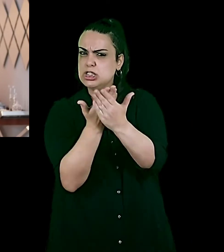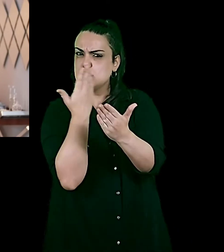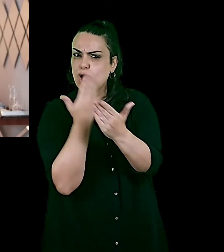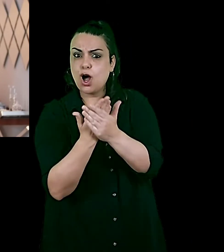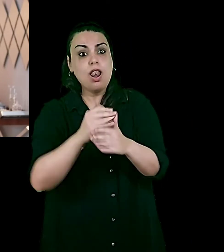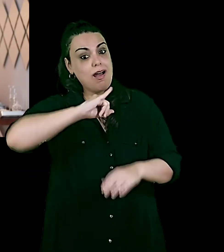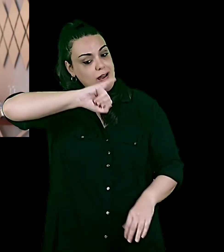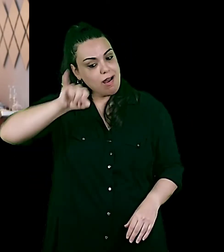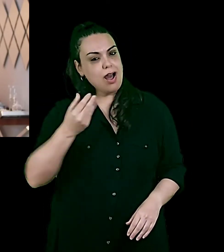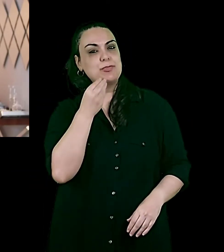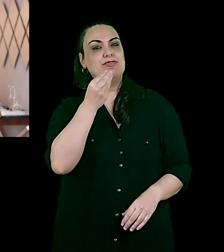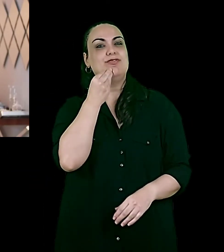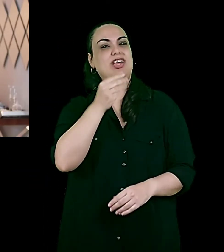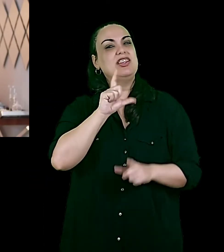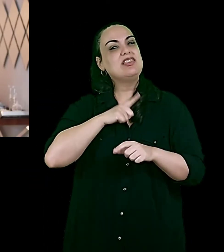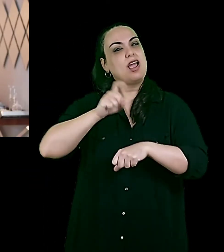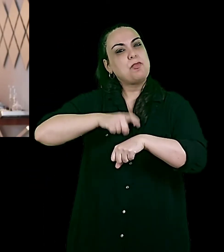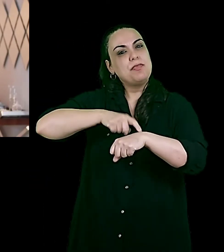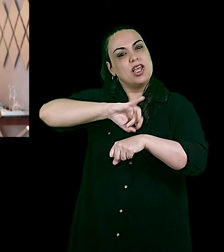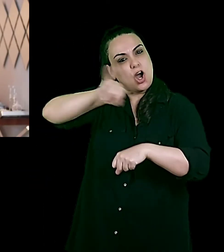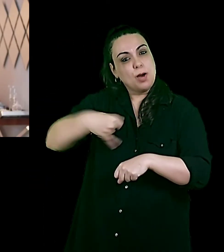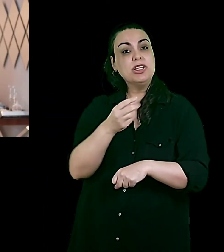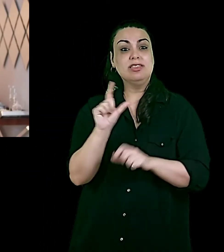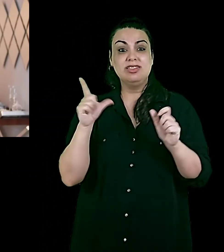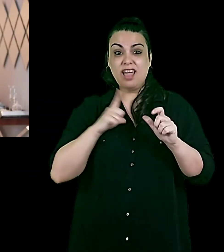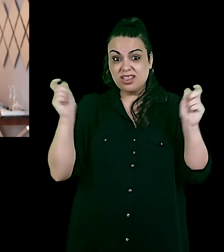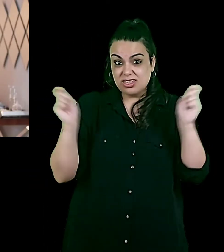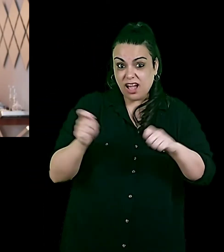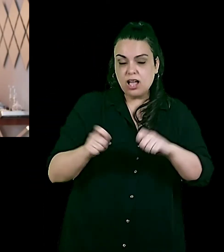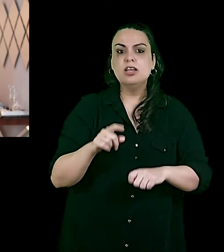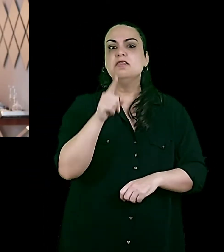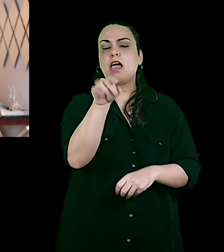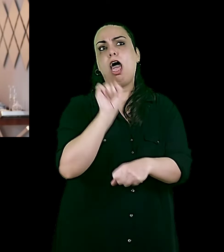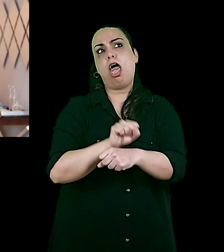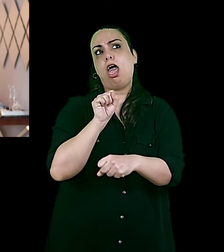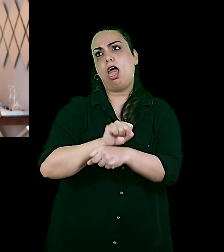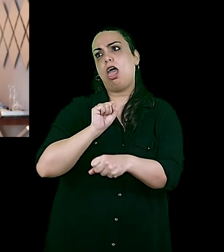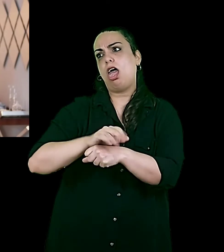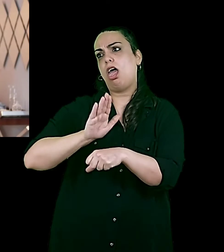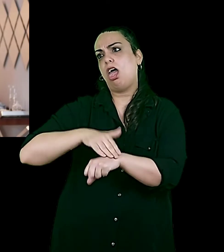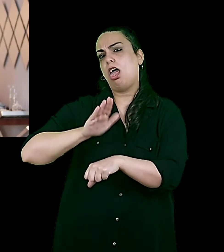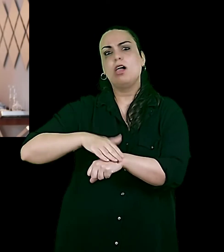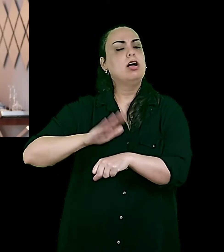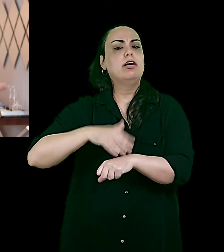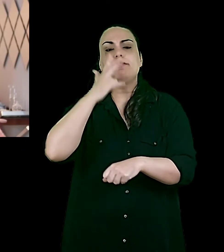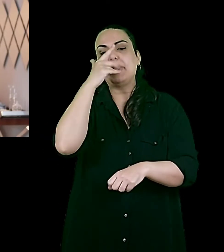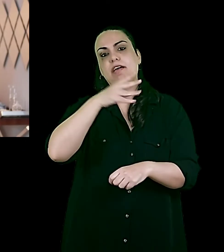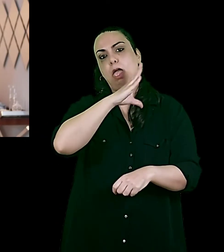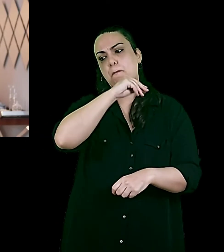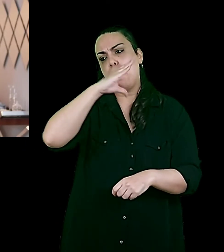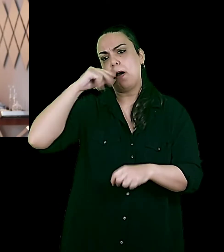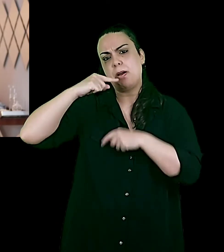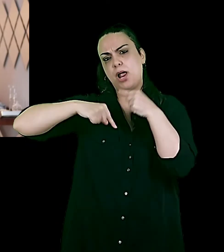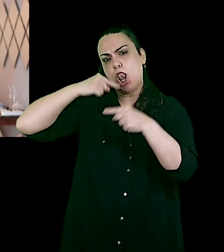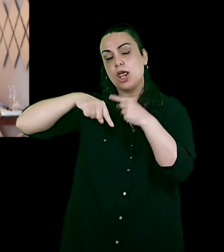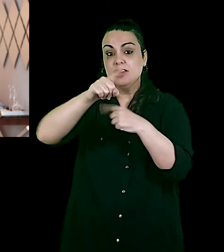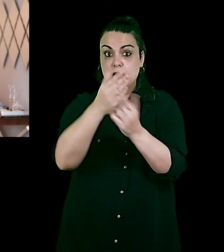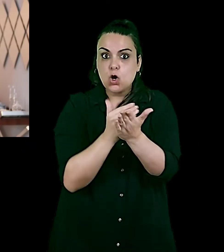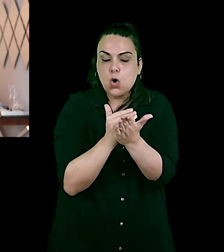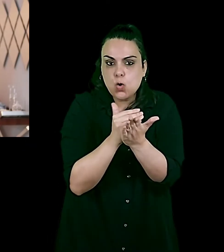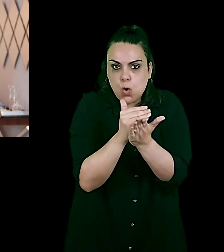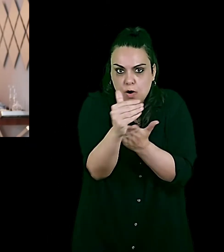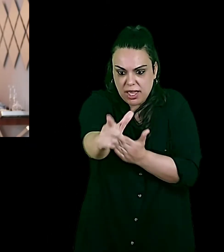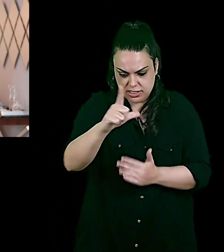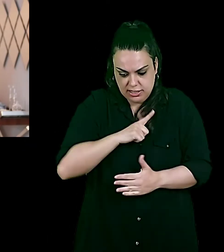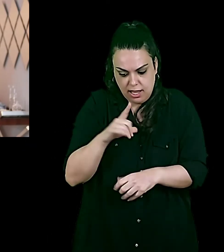na escola. Aproveite as oportunidades que você tem. Se você esperar ter para fazer, você nunca vai fazer. Mas se você começar a